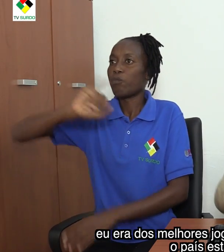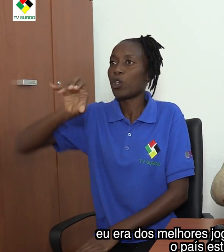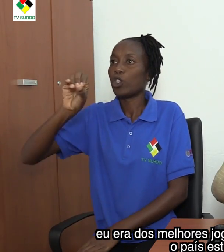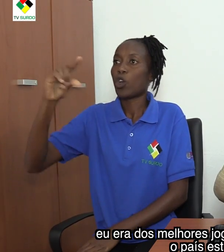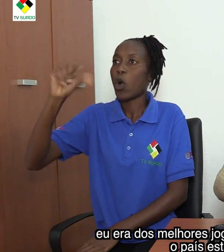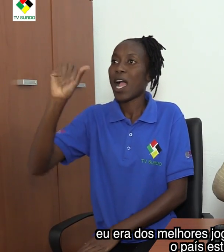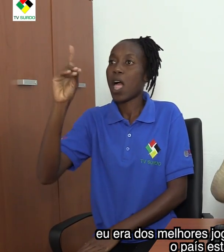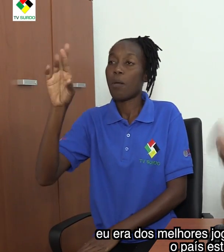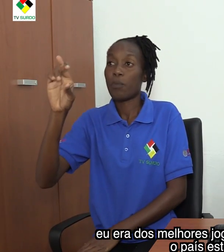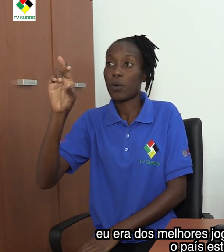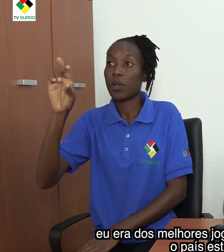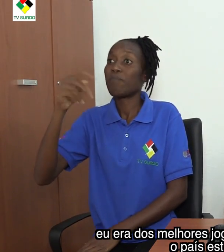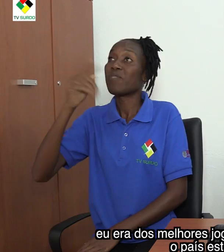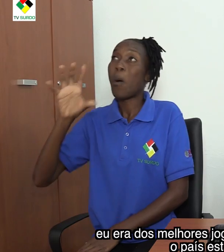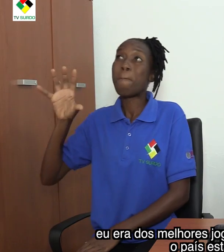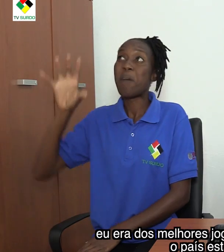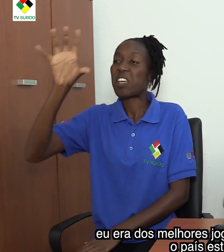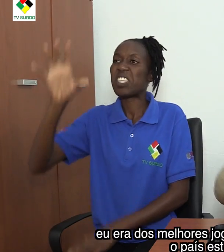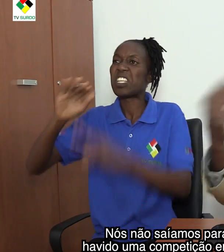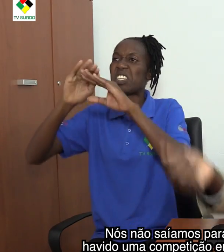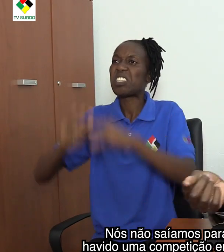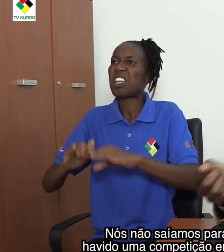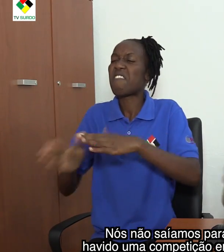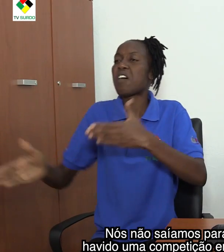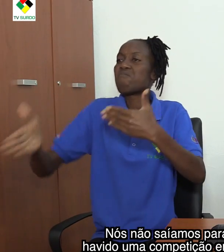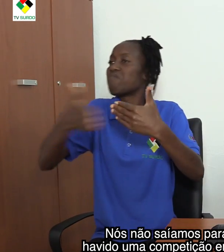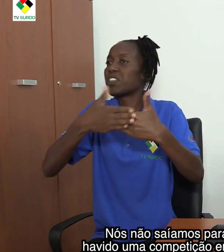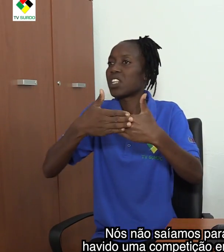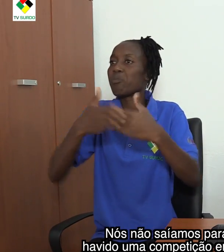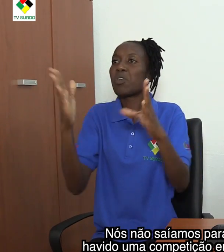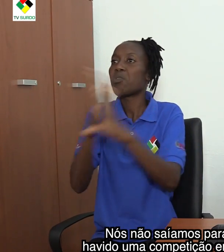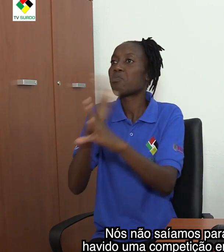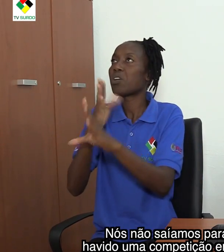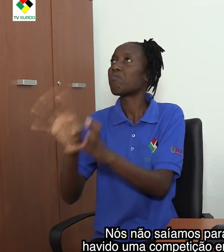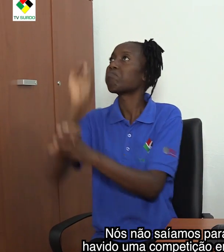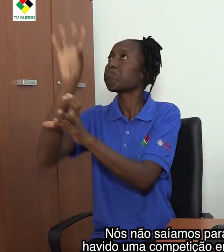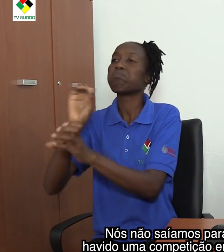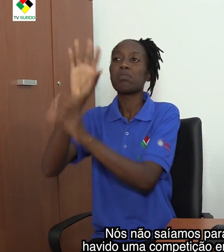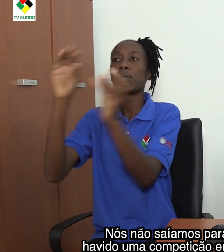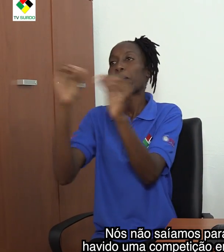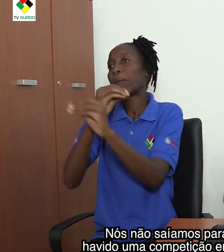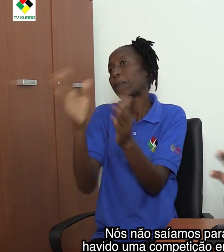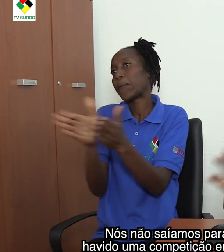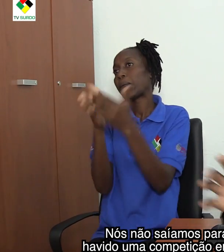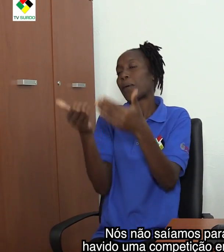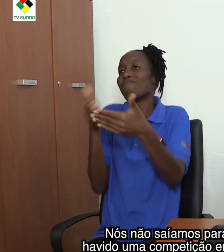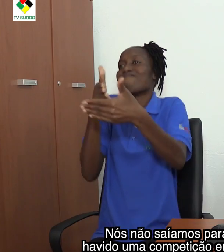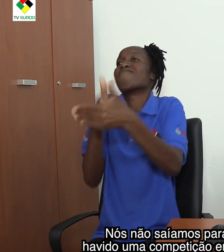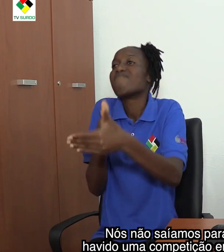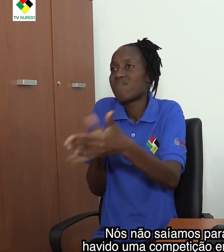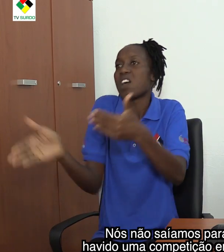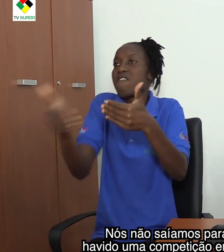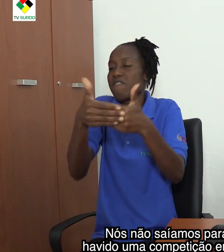estava fechado. Nós não saíamos para jogar fora do país. Nós não saíamos para jogar